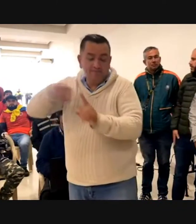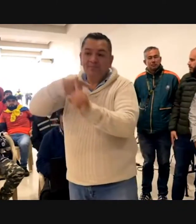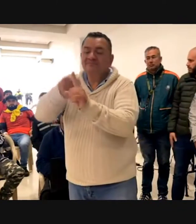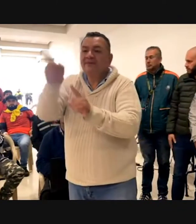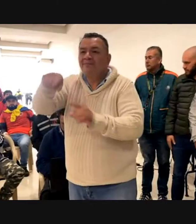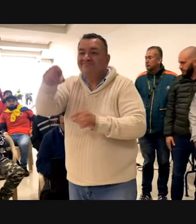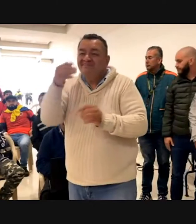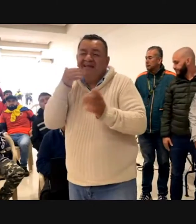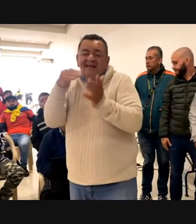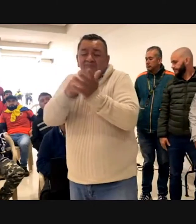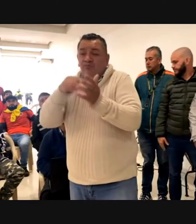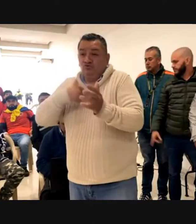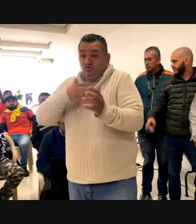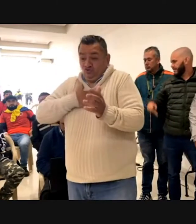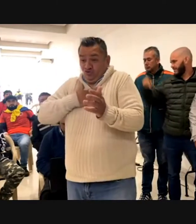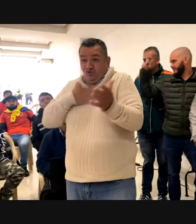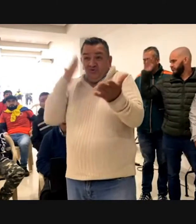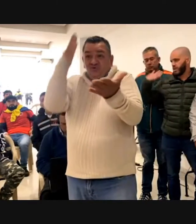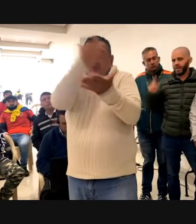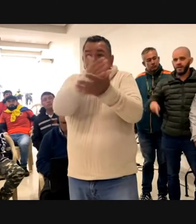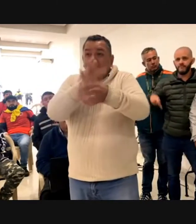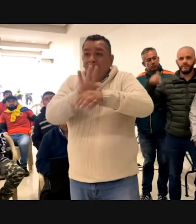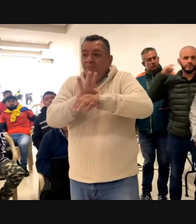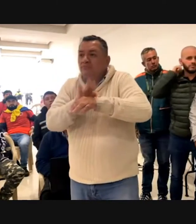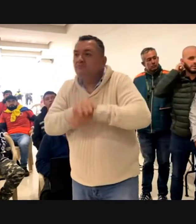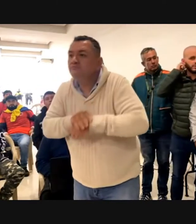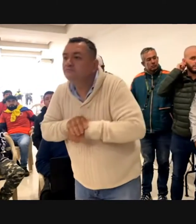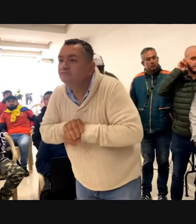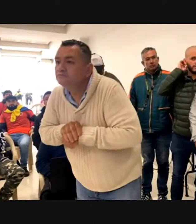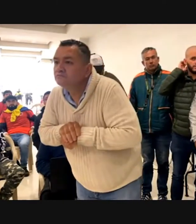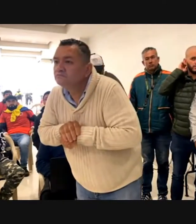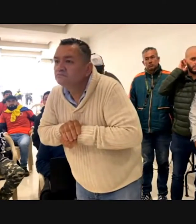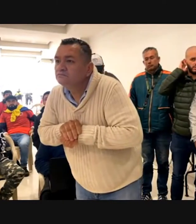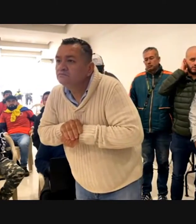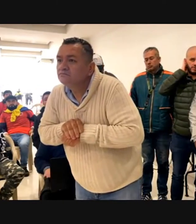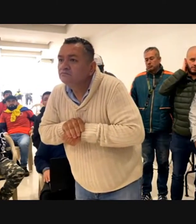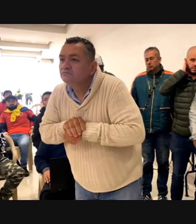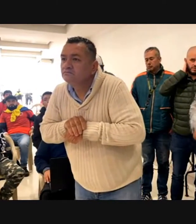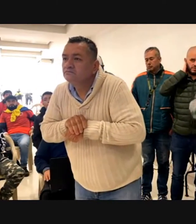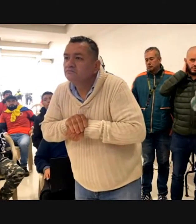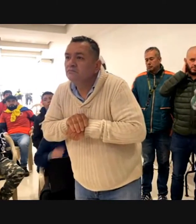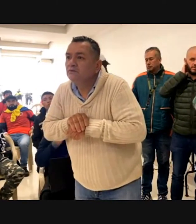y además de eso y además